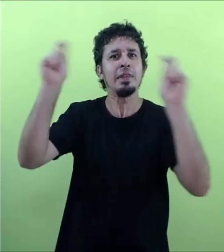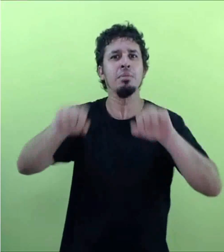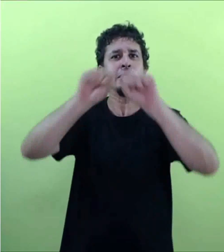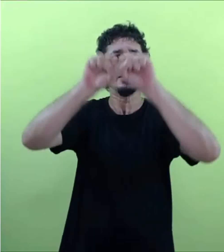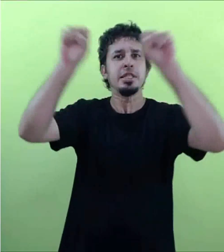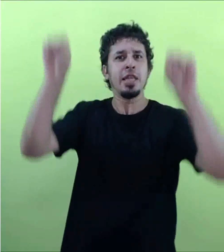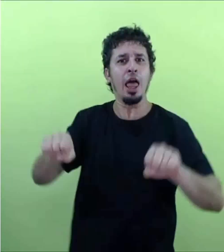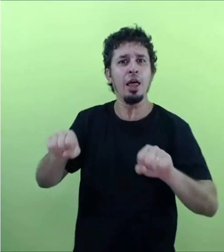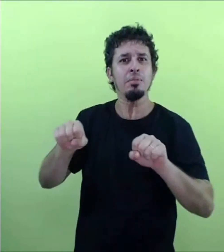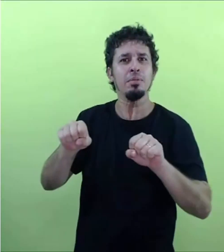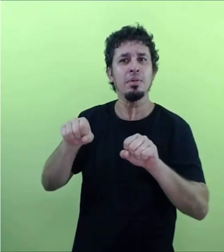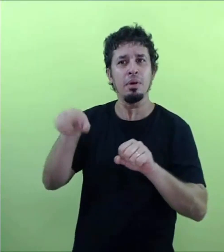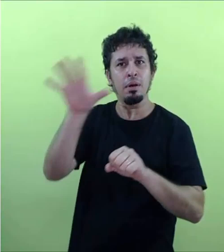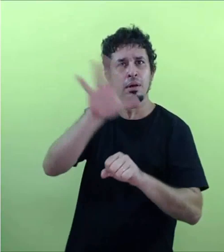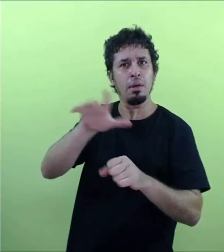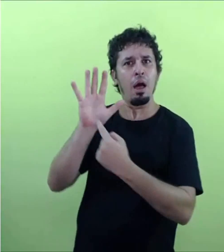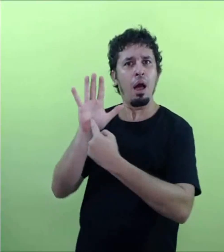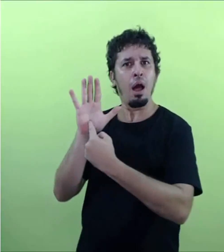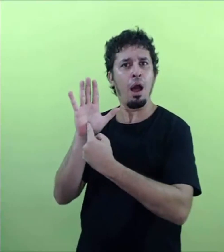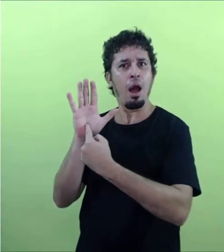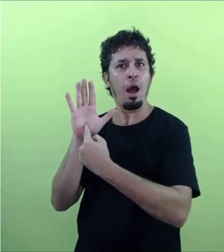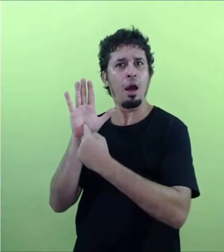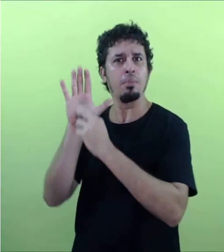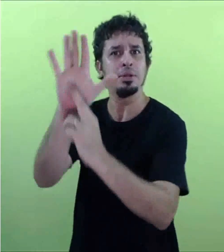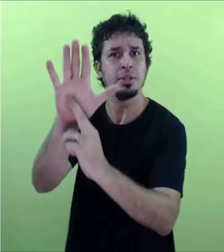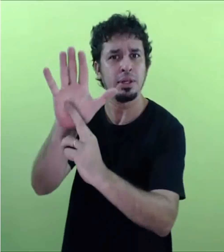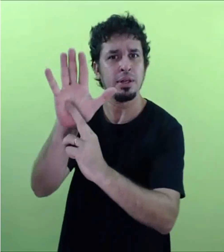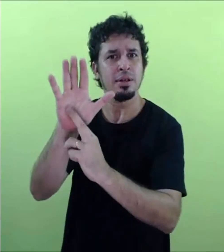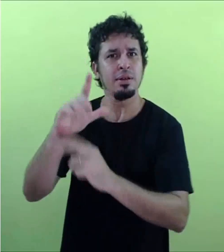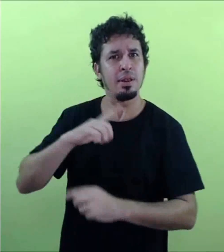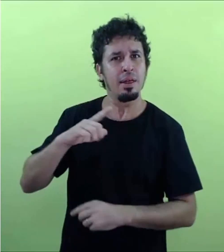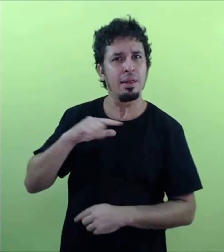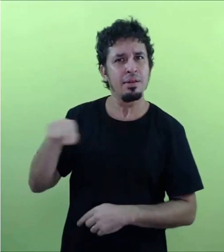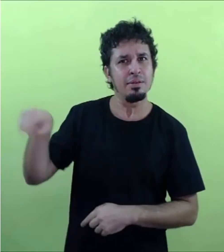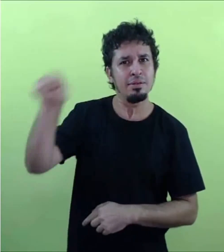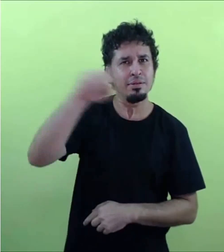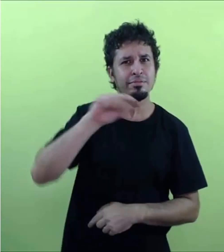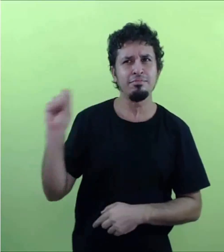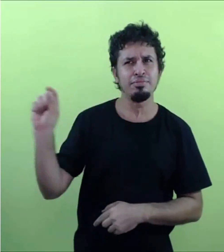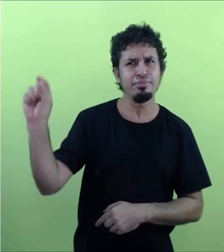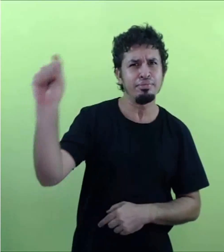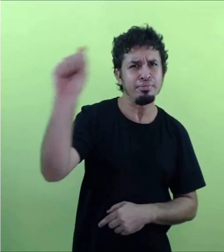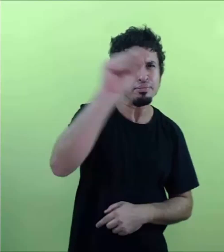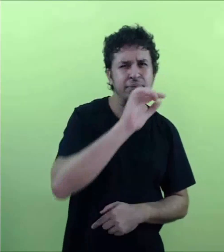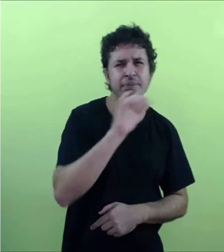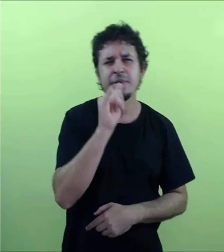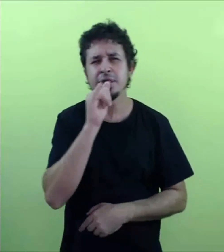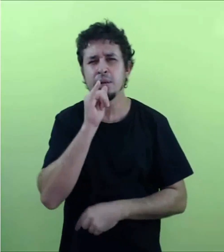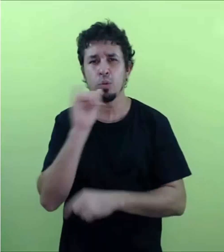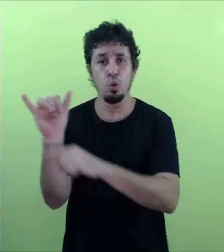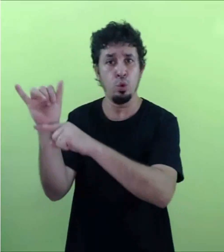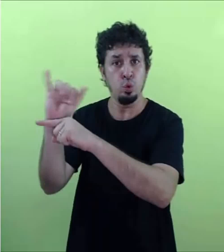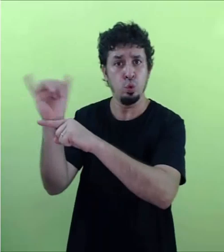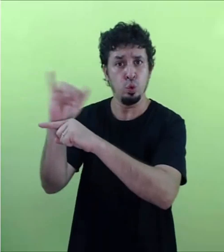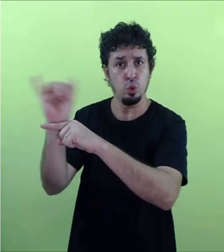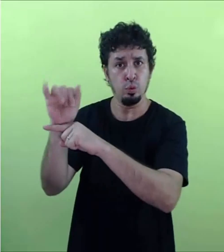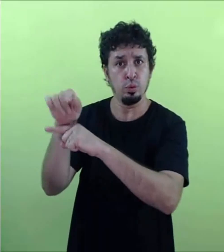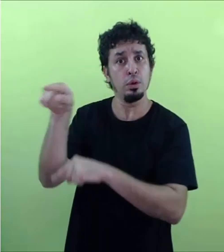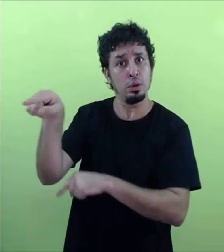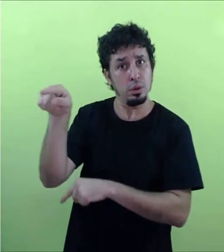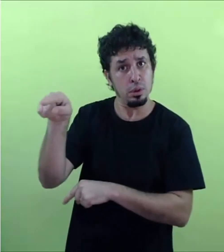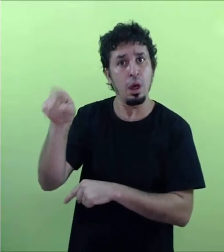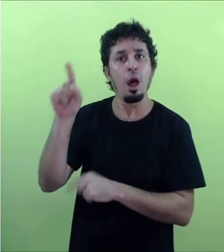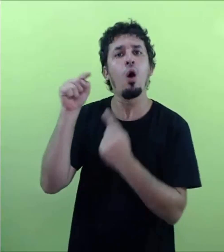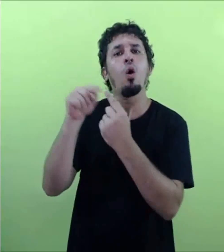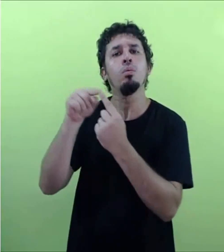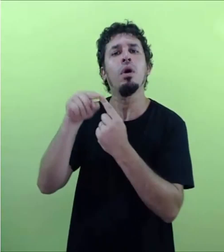Identificada principalmente em vídeos de redes sociais como o YouTube para divulgar as mais variadas informações e em ambientes